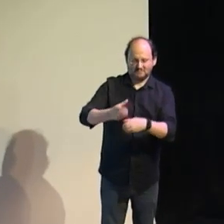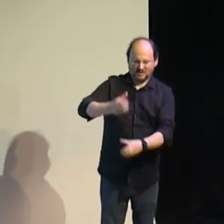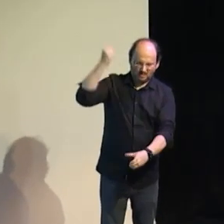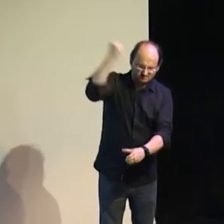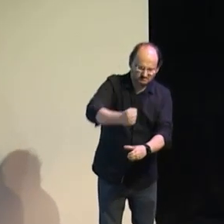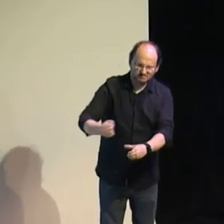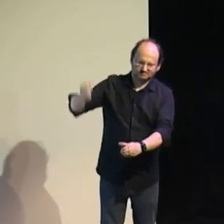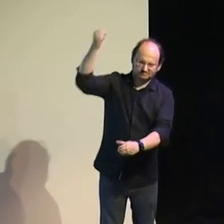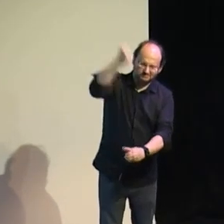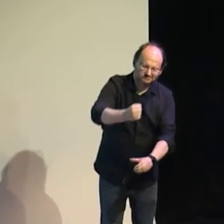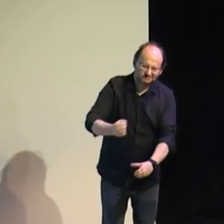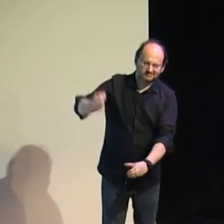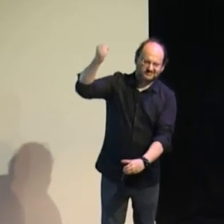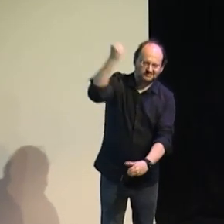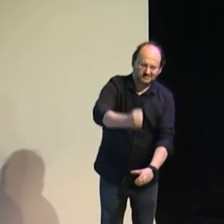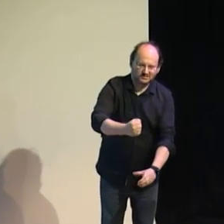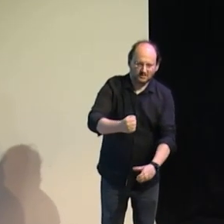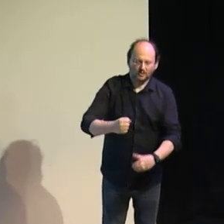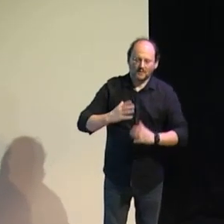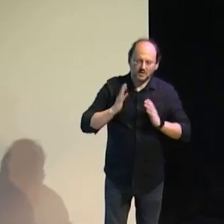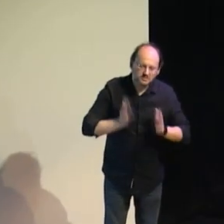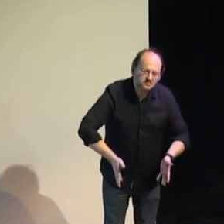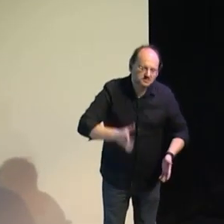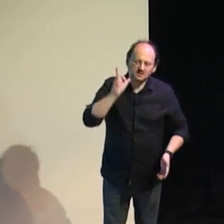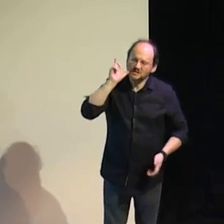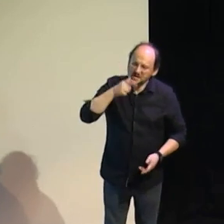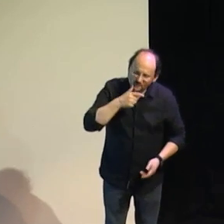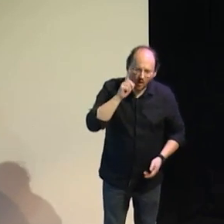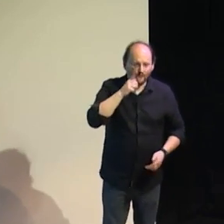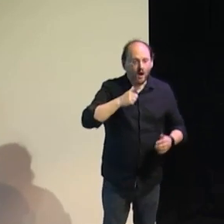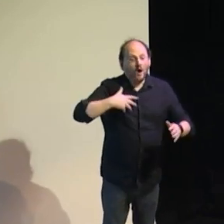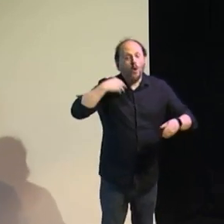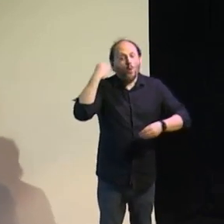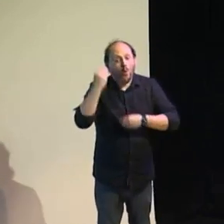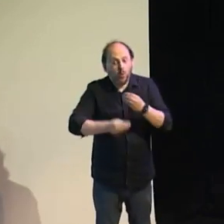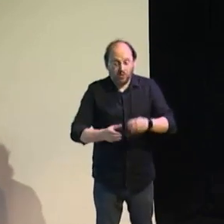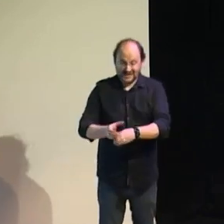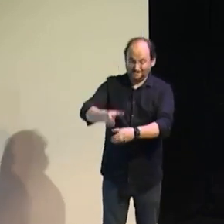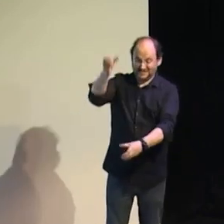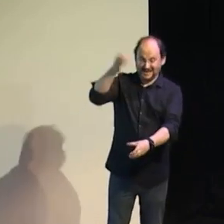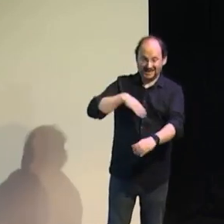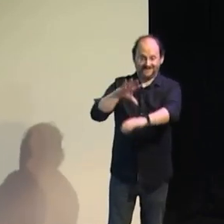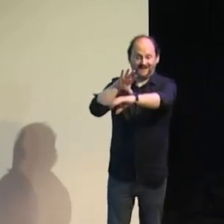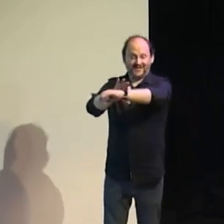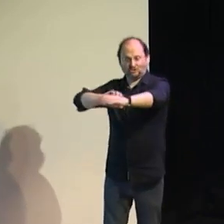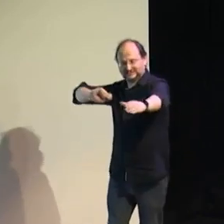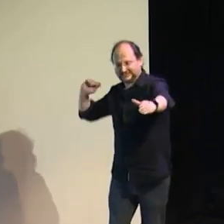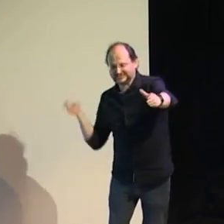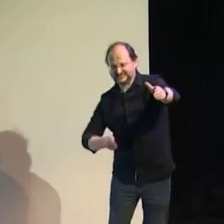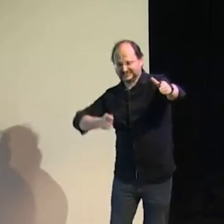entre justement le morceau de bois qu'il fallait justement déplacer pendant les corvées, ou alors